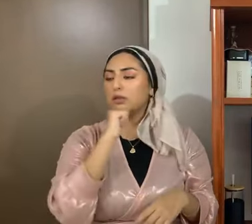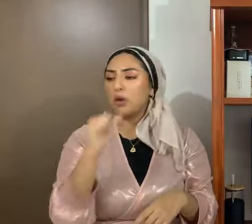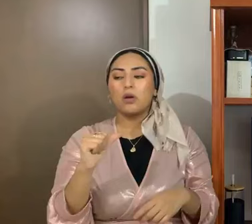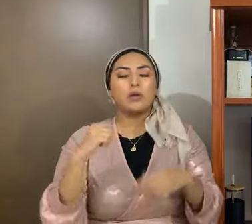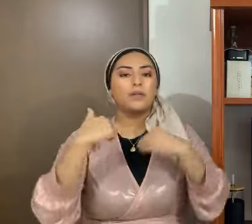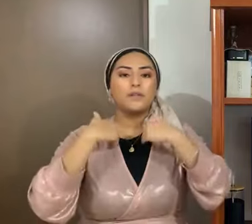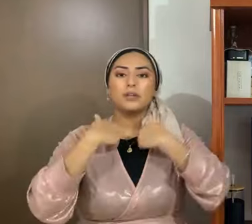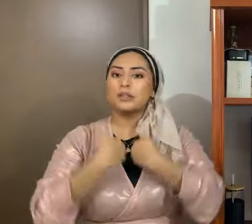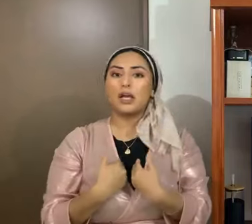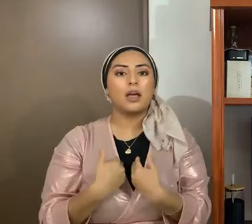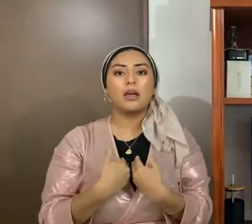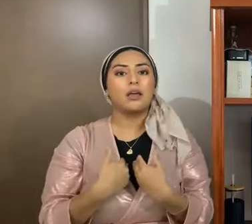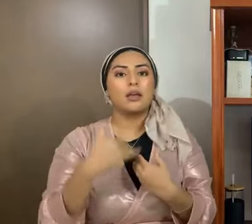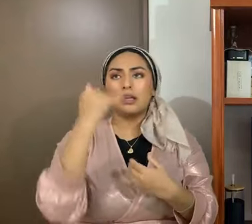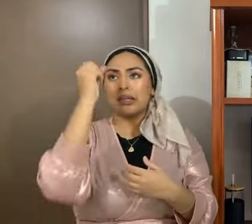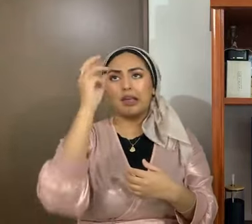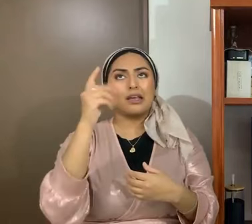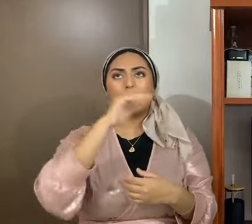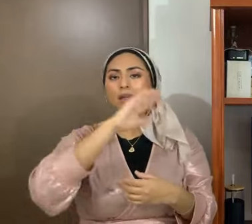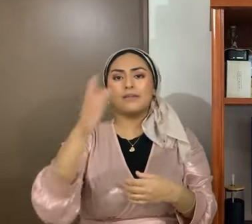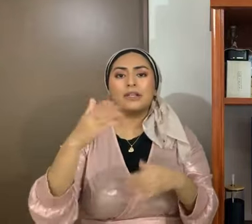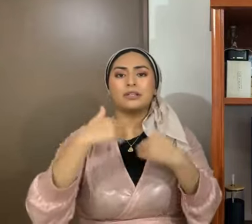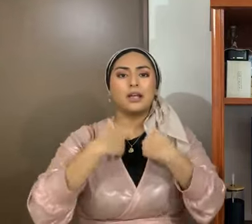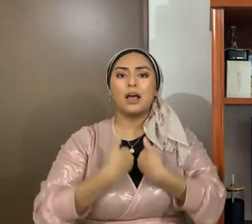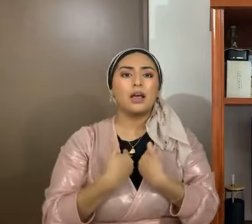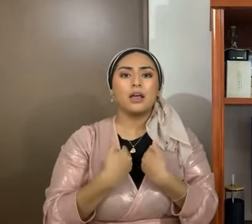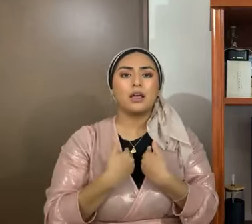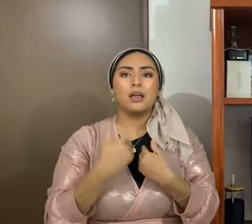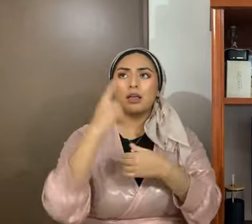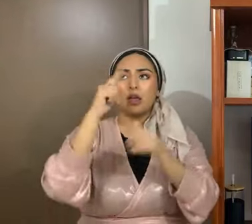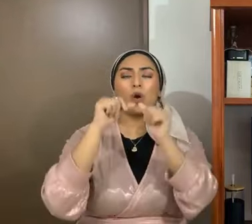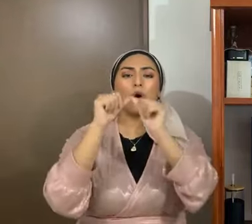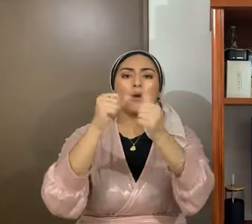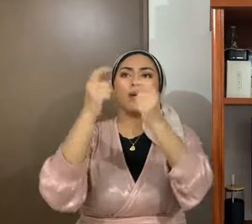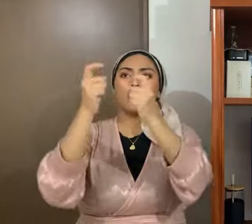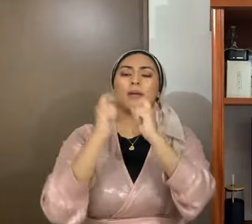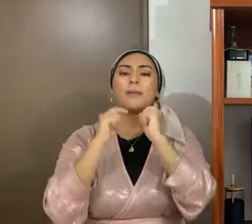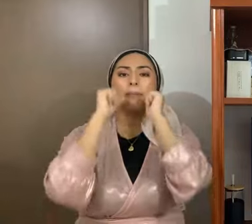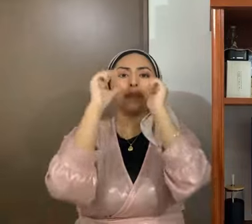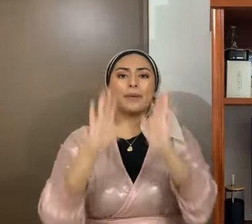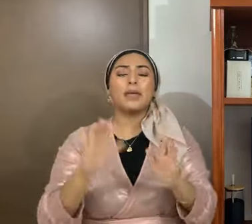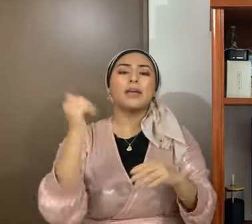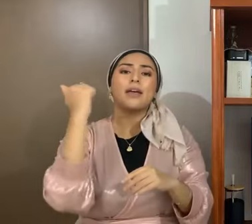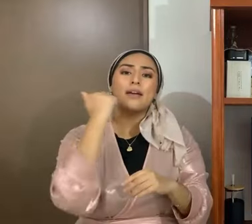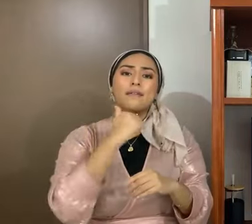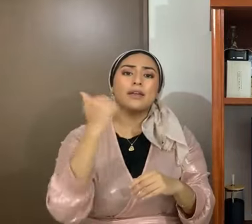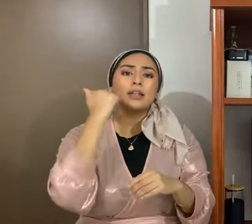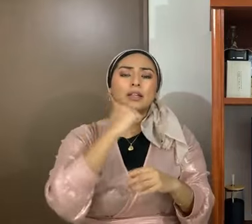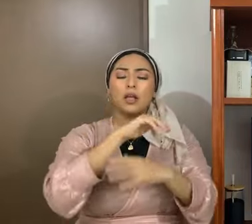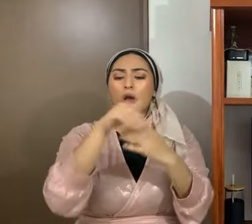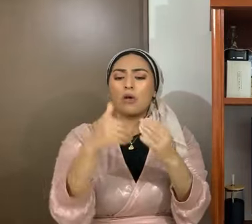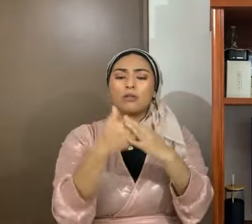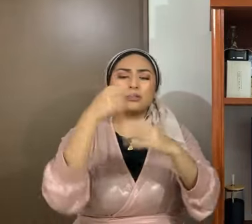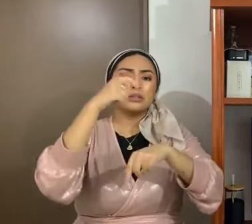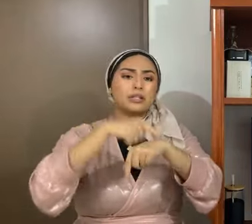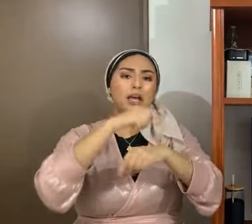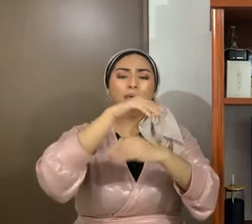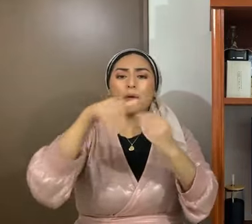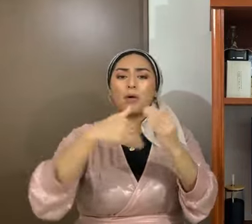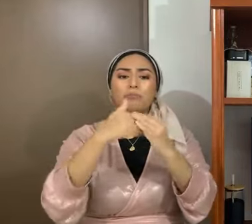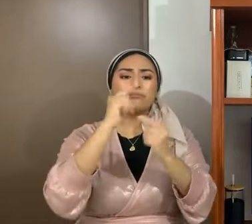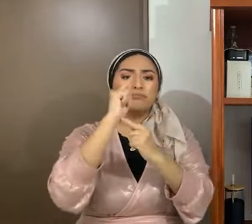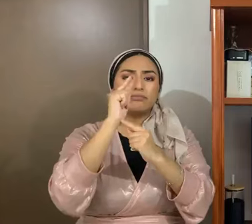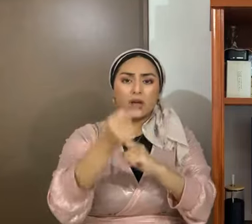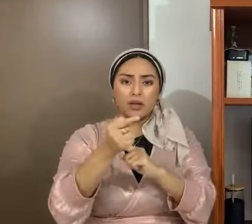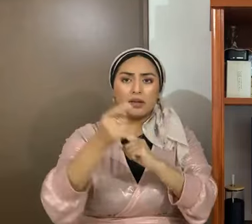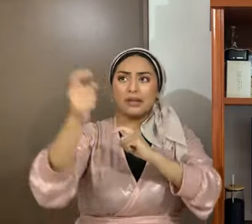cansemos, amados Sahim, porque Yahshua no se cansa. Él nos sigue bendiciendo todos los días, a cada minuto, a cada instante, y no nos